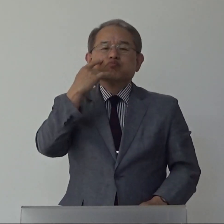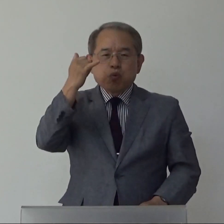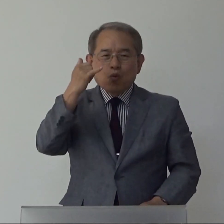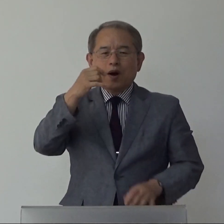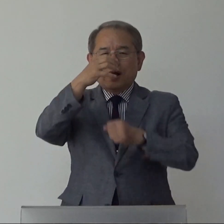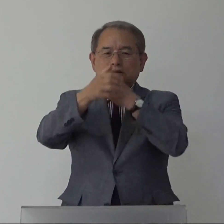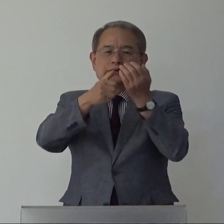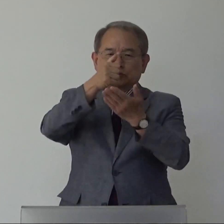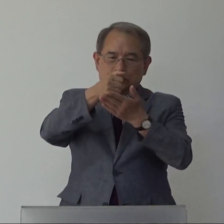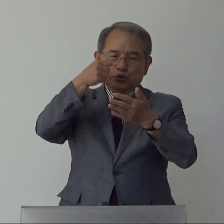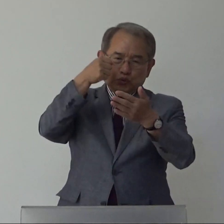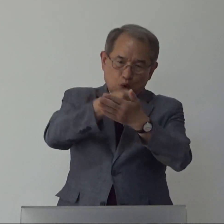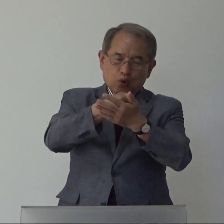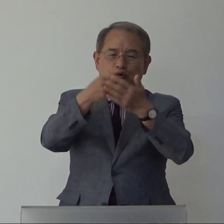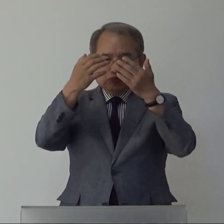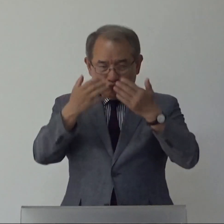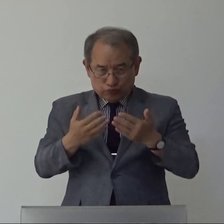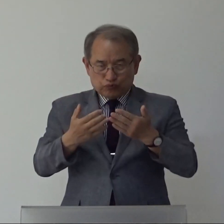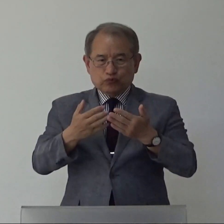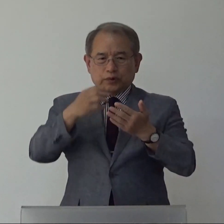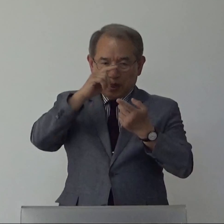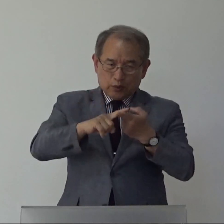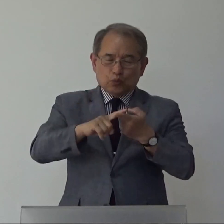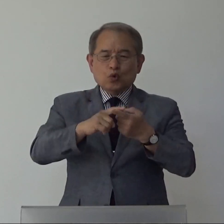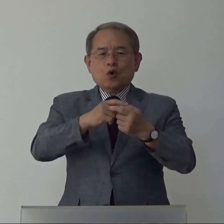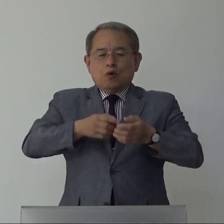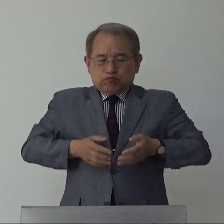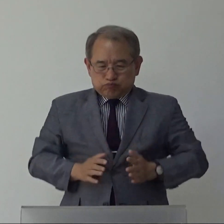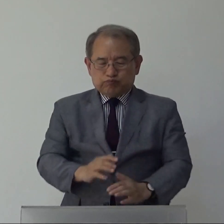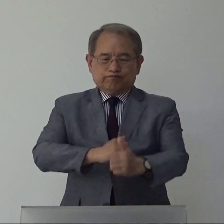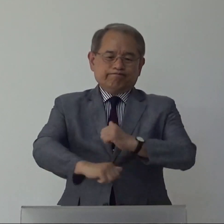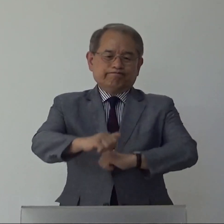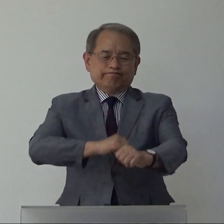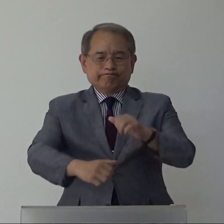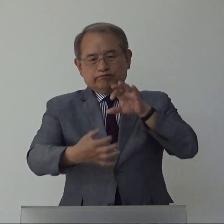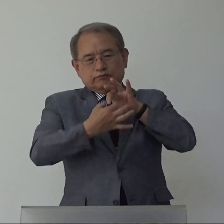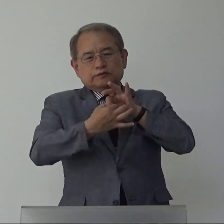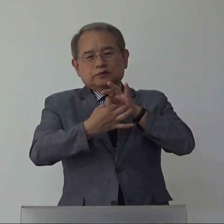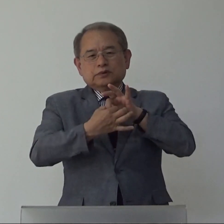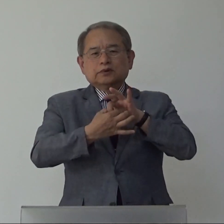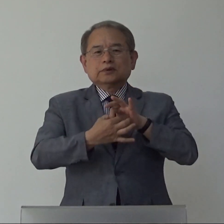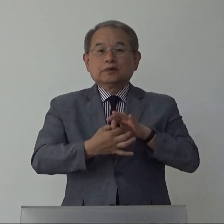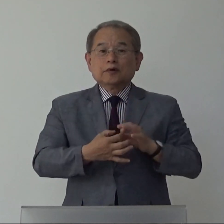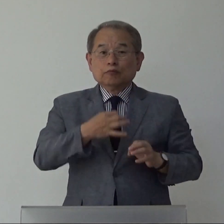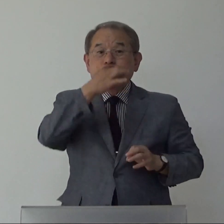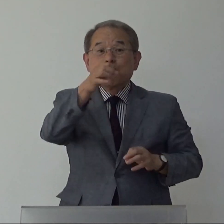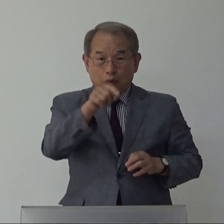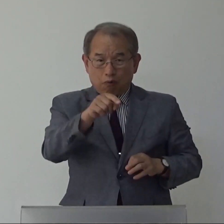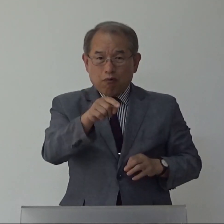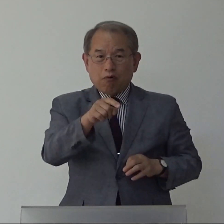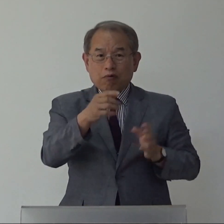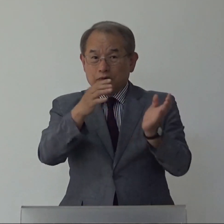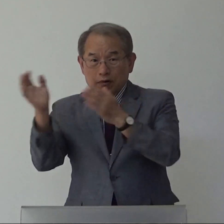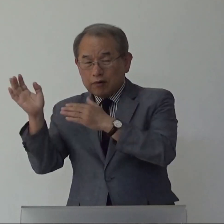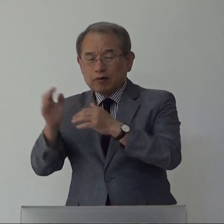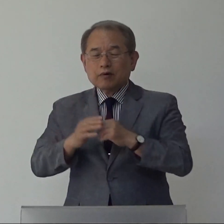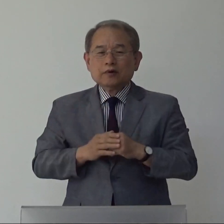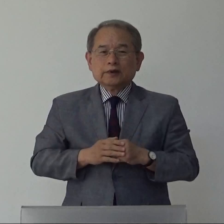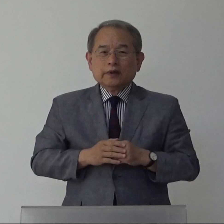부모를 선택해서 태어나지 못합니다. 부모는 하나님이 정해주셨고 부모님이 자녀를